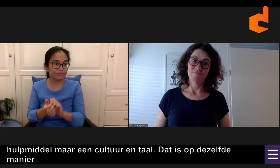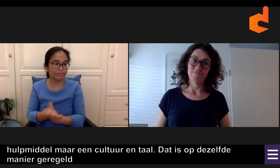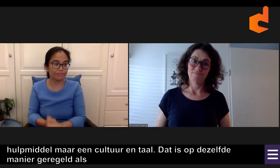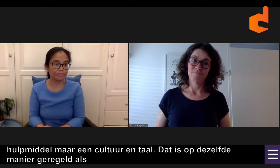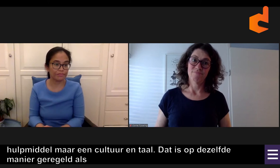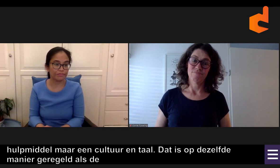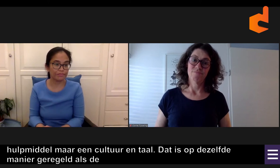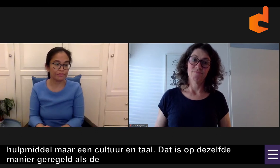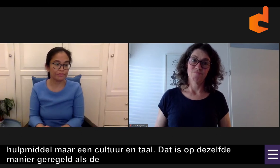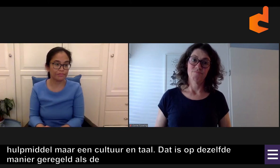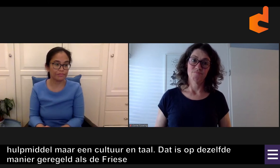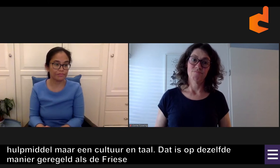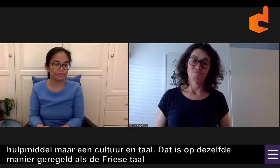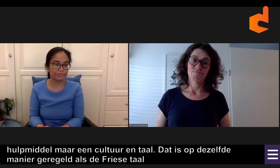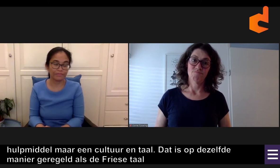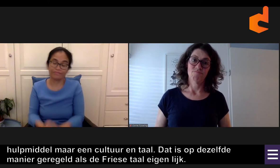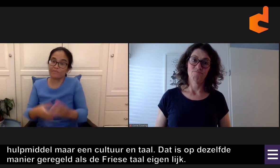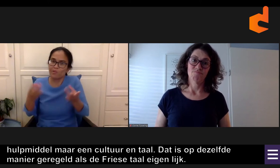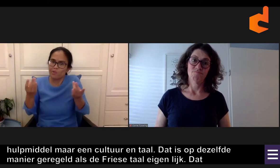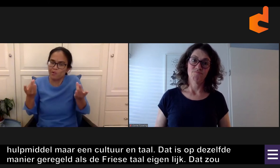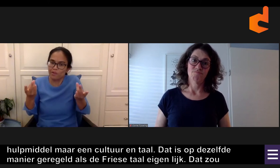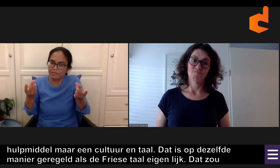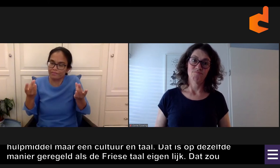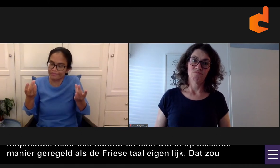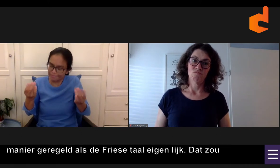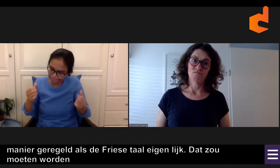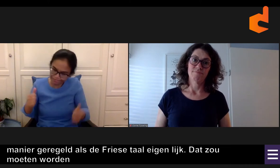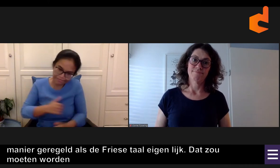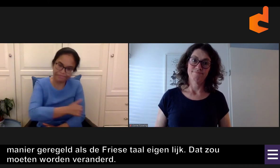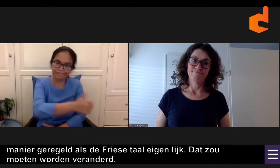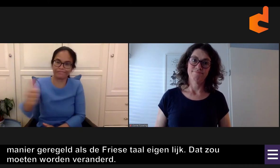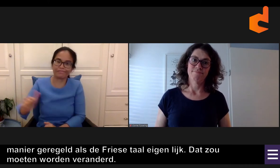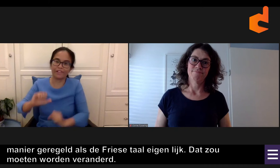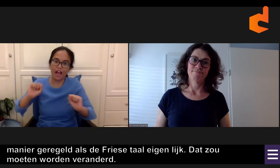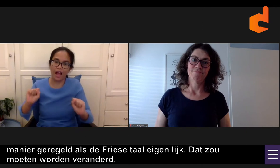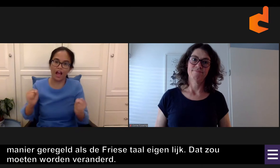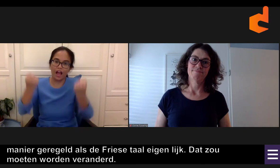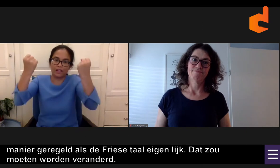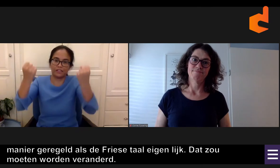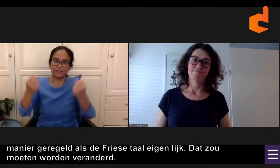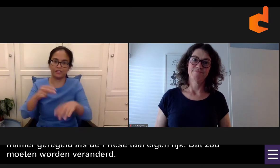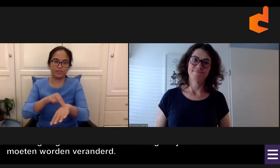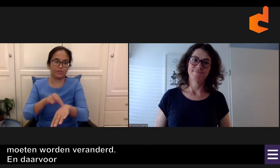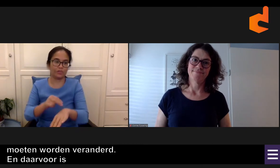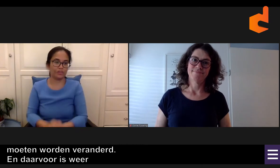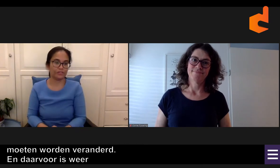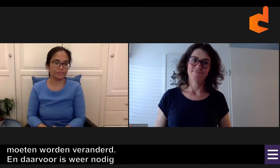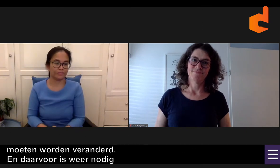moeten worden veranderd. En daarvoor is weer nodig dat iedereen actie